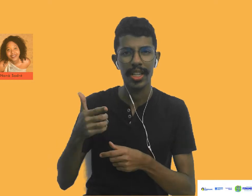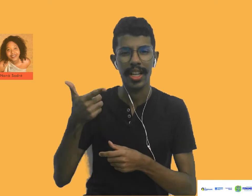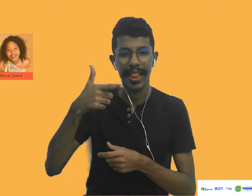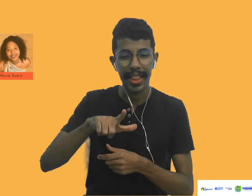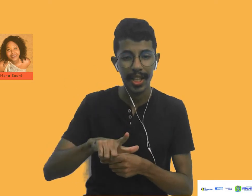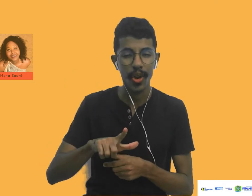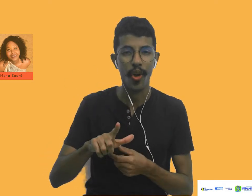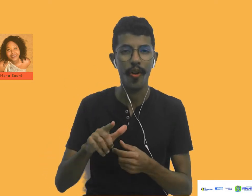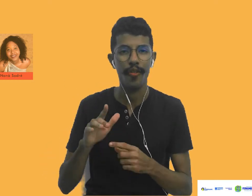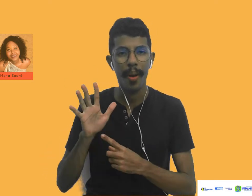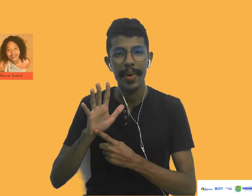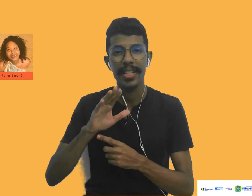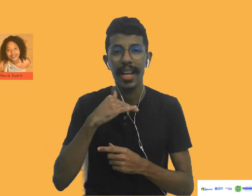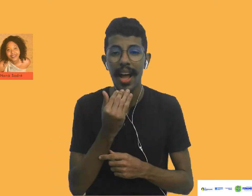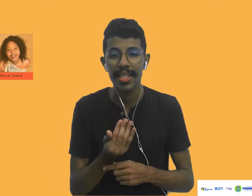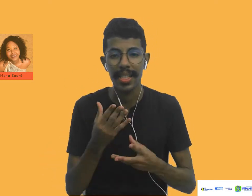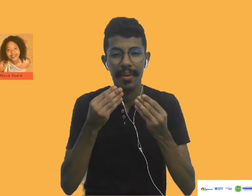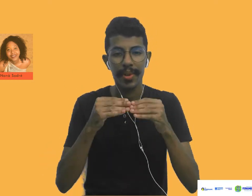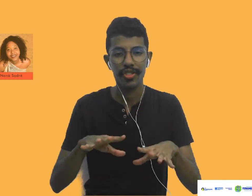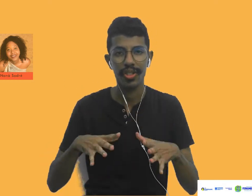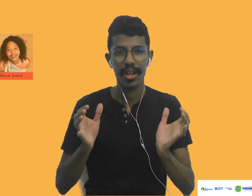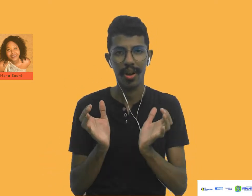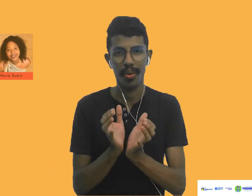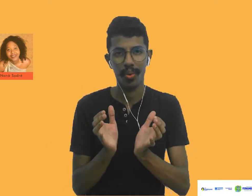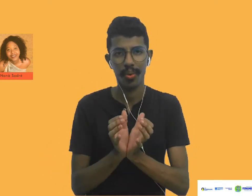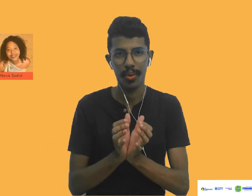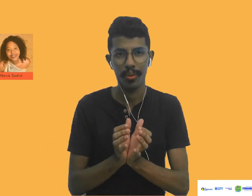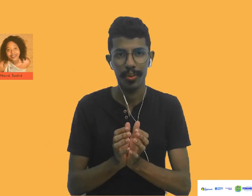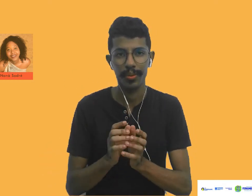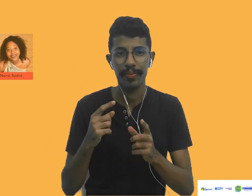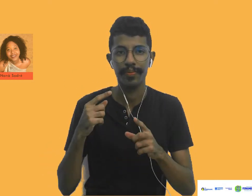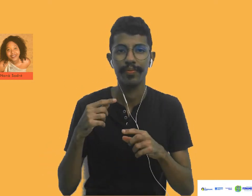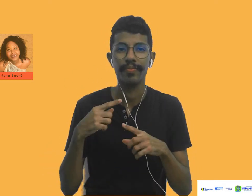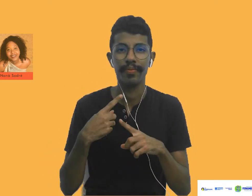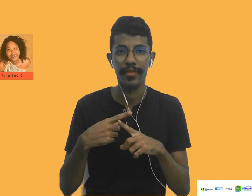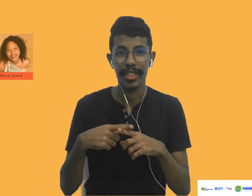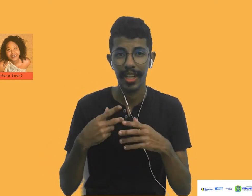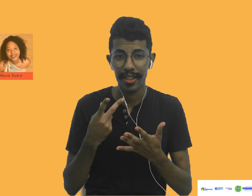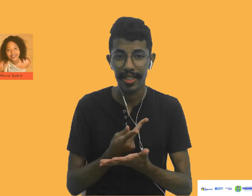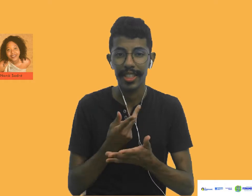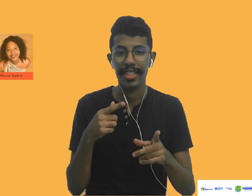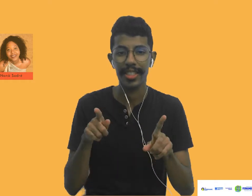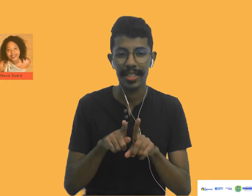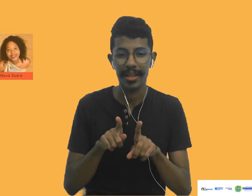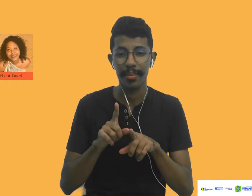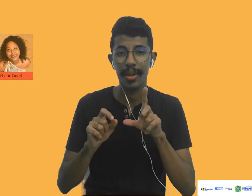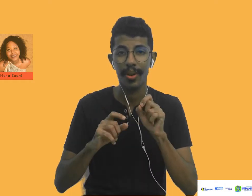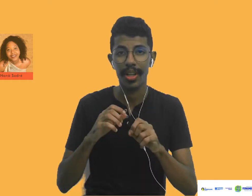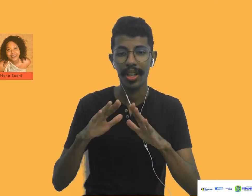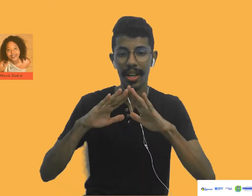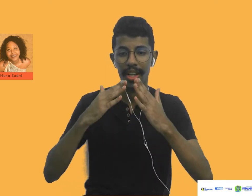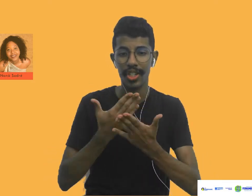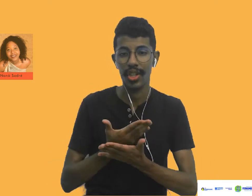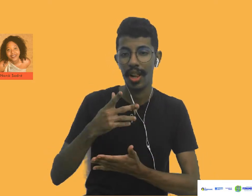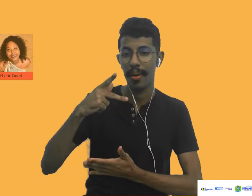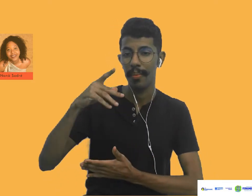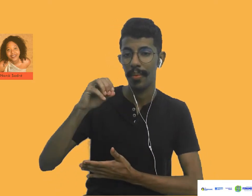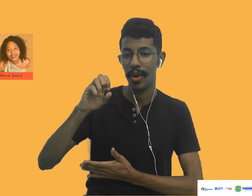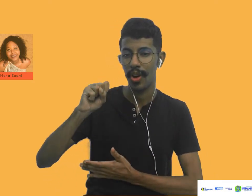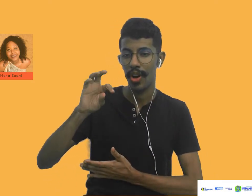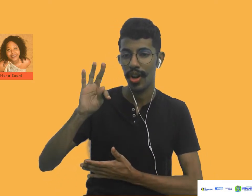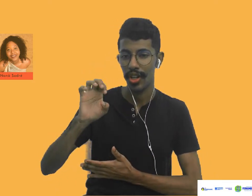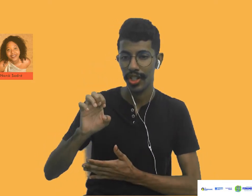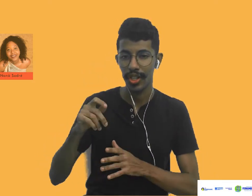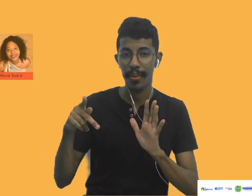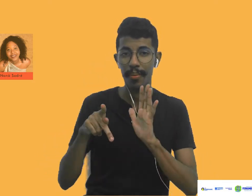à temporada sem causar prejuízos ao grupo, né? Isso também acontece com a Escola Oposto, né? Então, quando a Escola